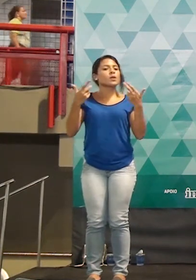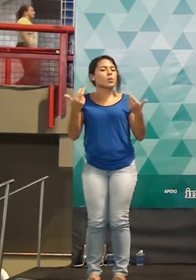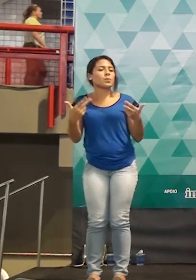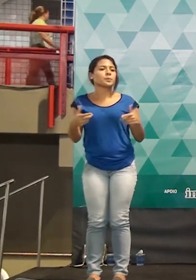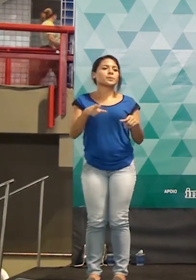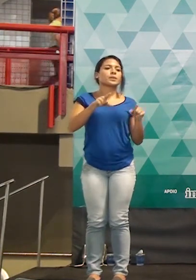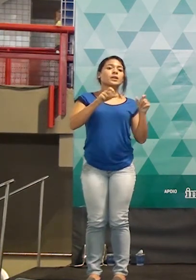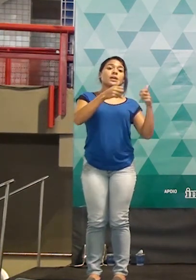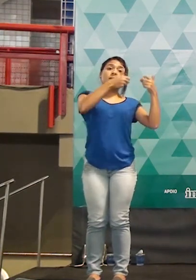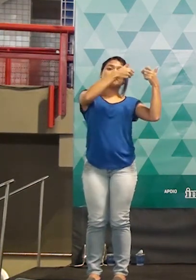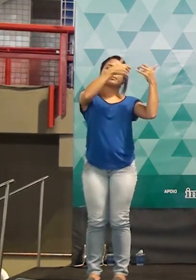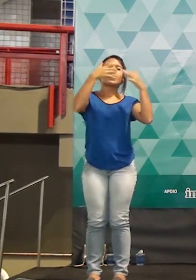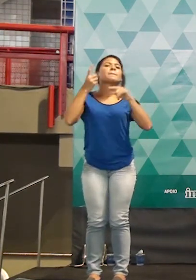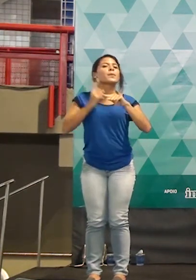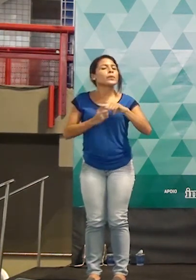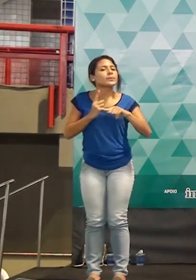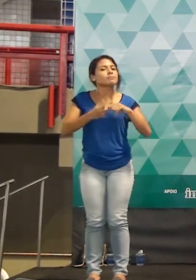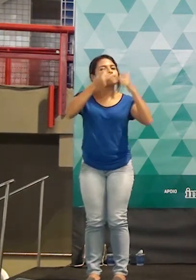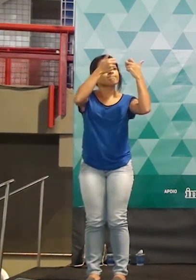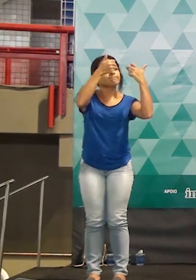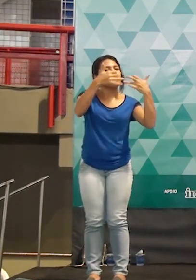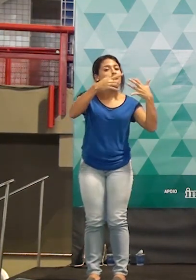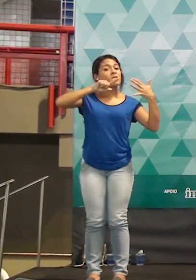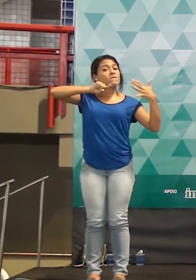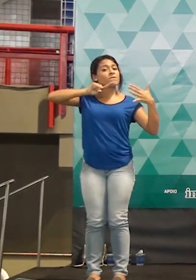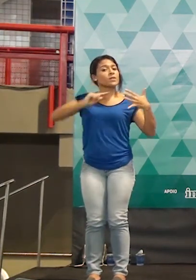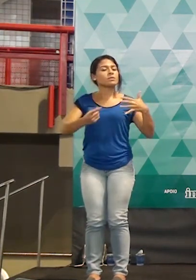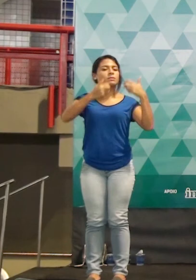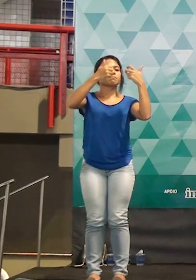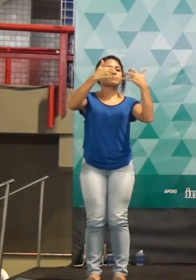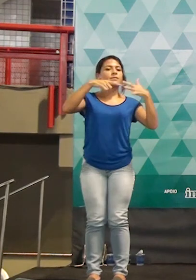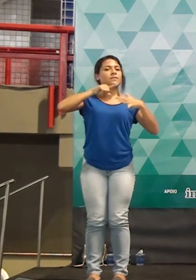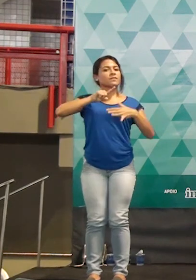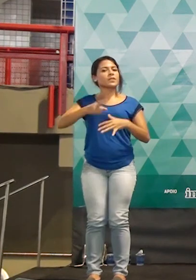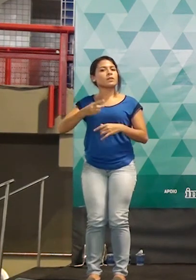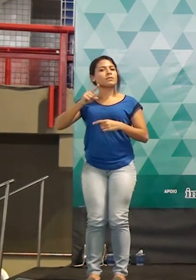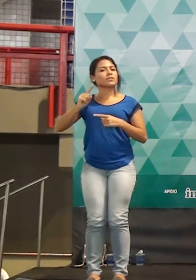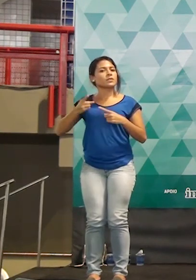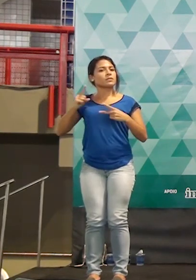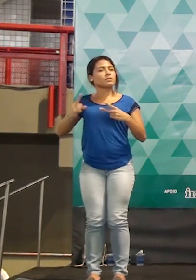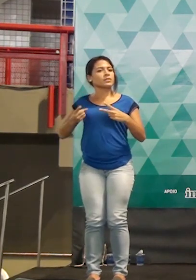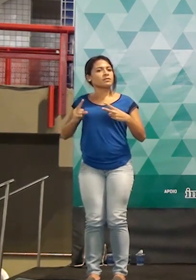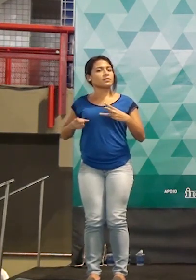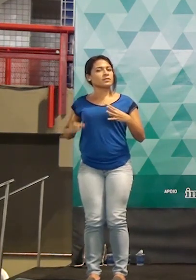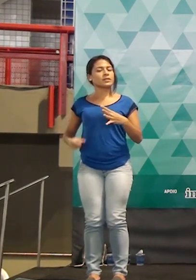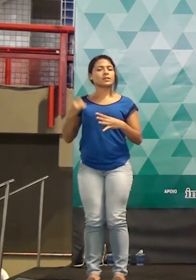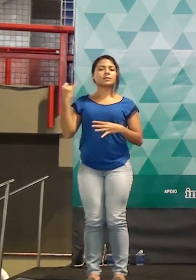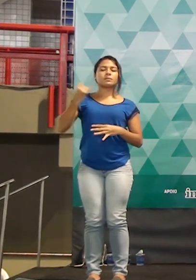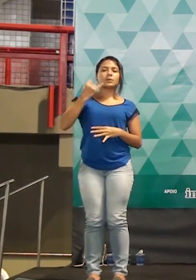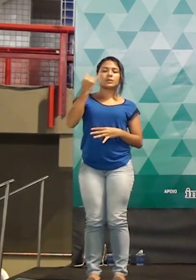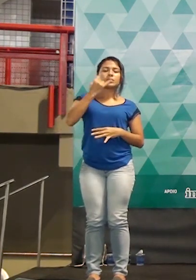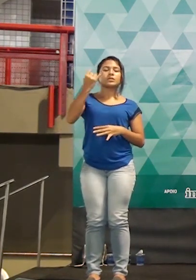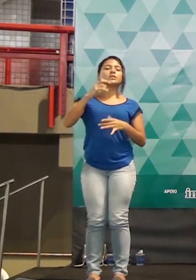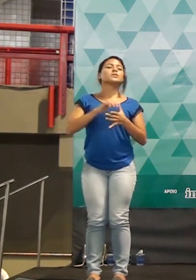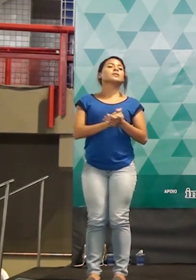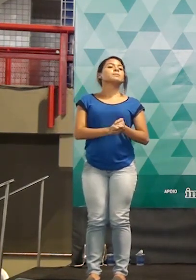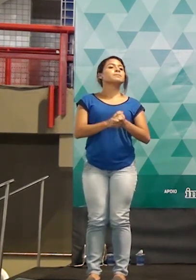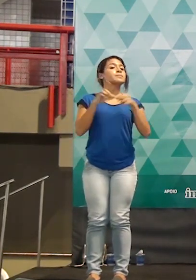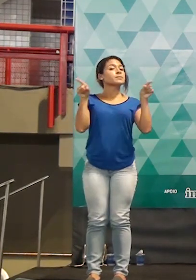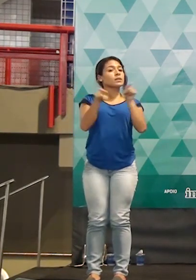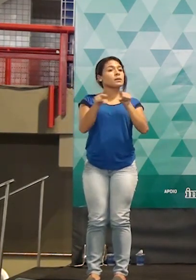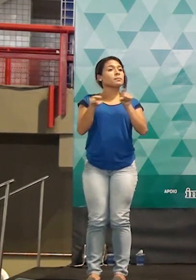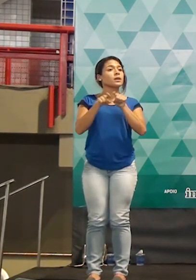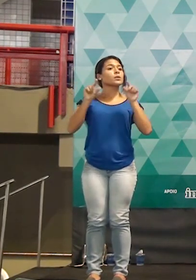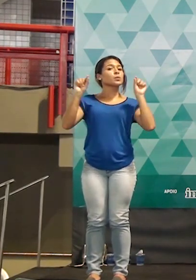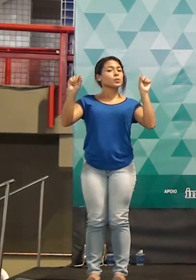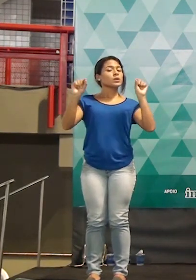motivo, vírgula, outro motivo, vírgula. É uma maneira excelente da gente dizer para os outros que nós estamos certos. Outra maneira é